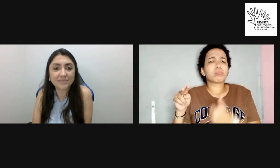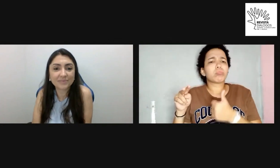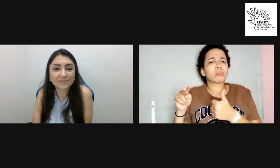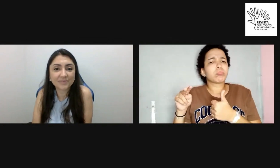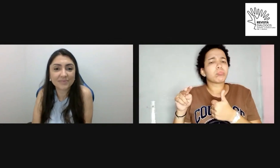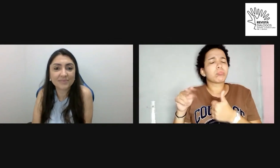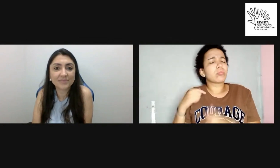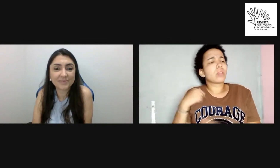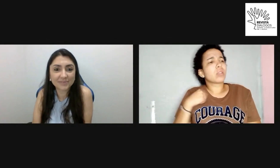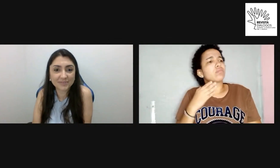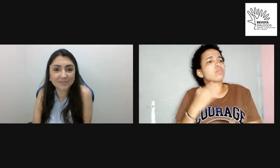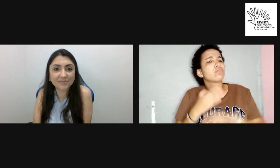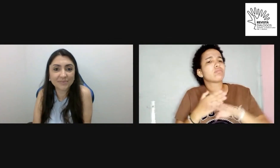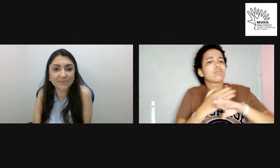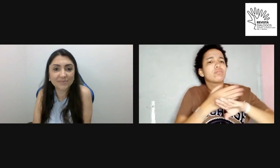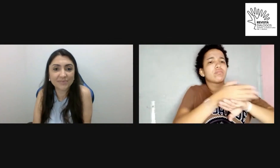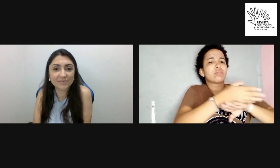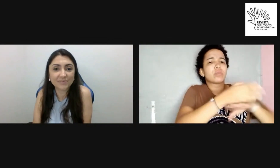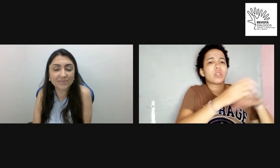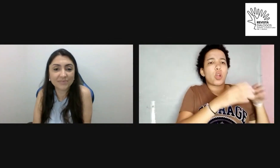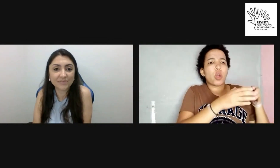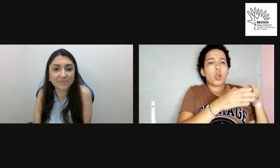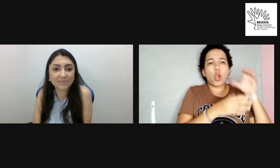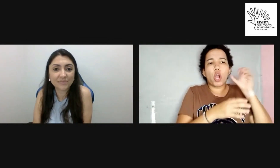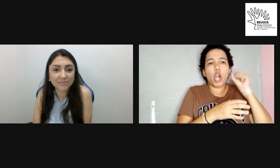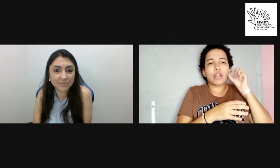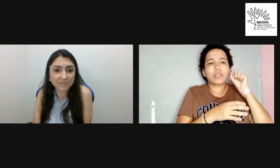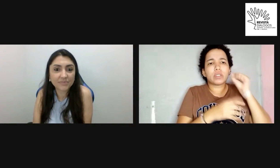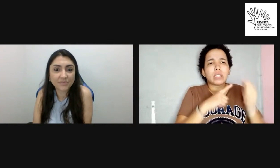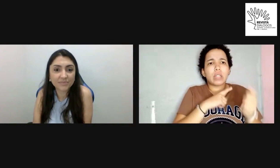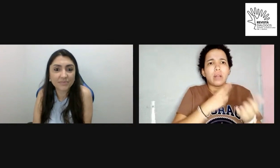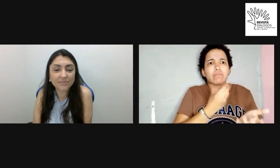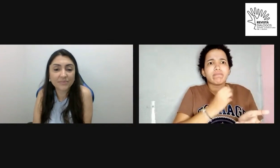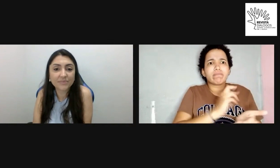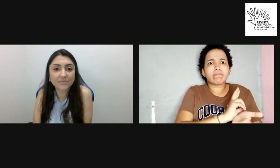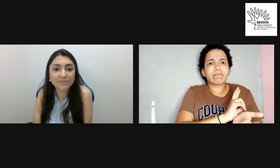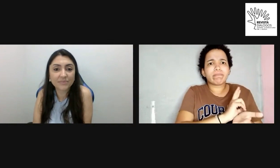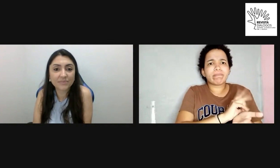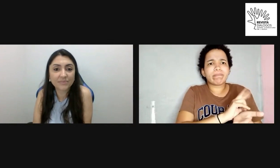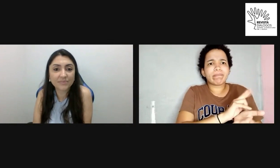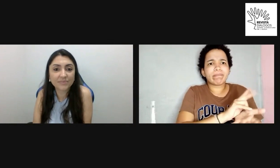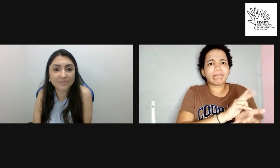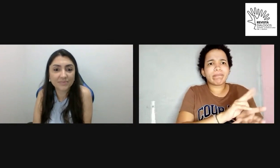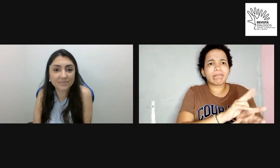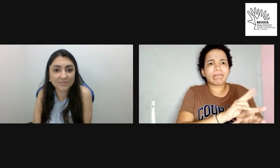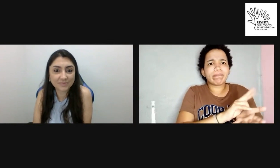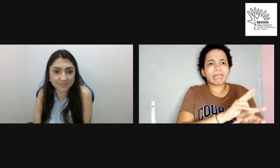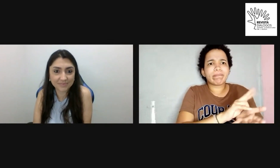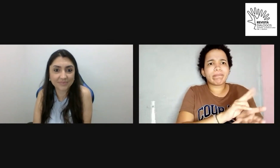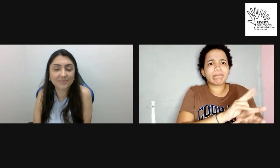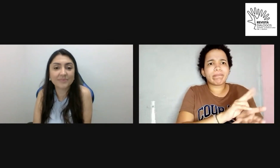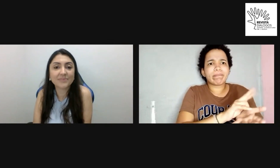Eu vejo isso de forma positiva. Já o grupo de ouvintes tem muitas diferenças.